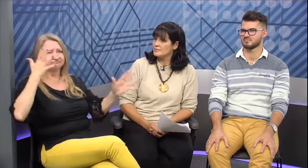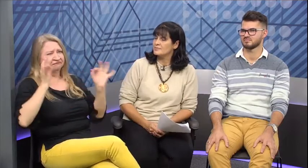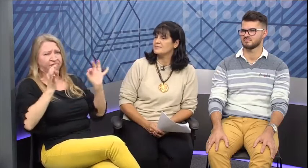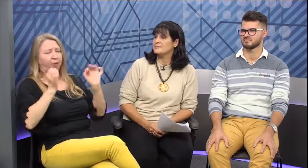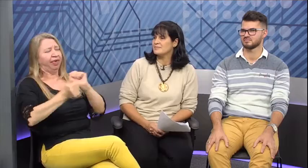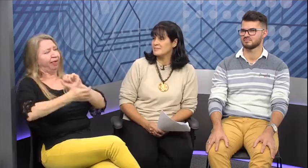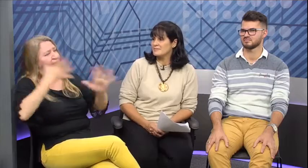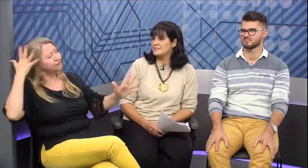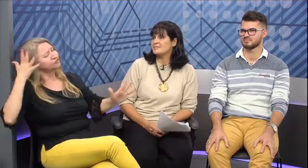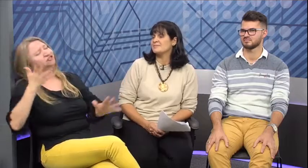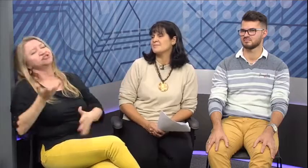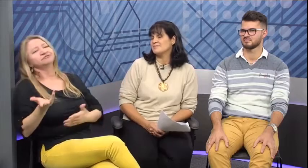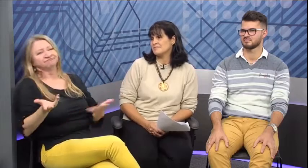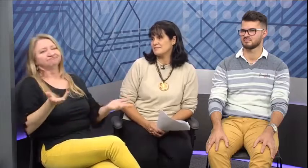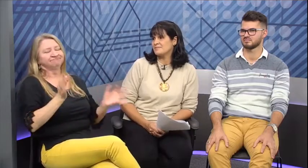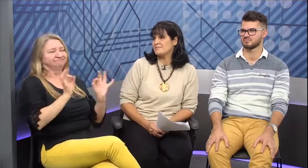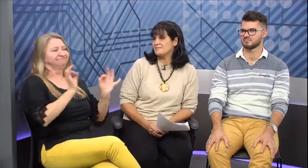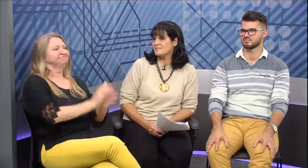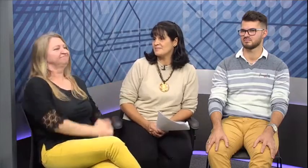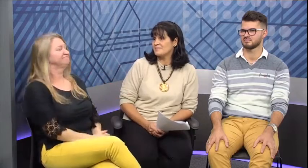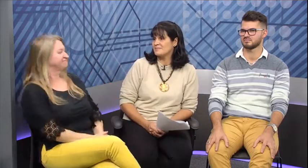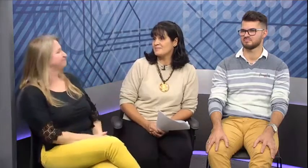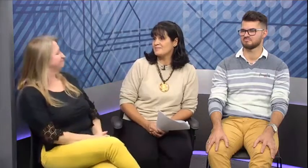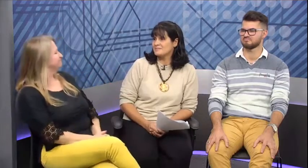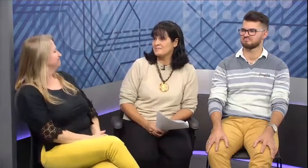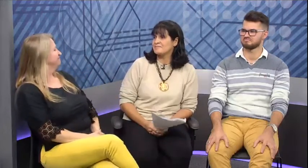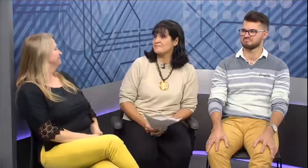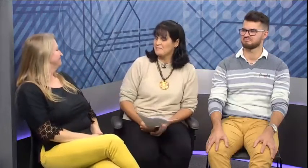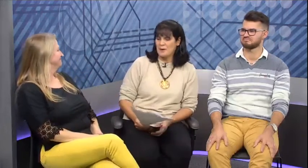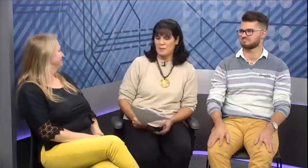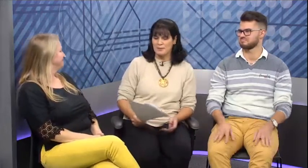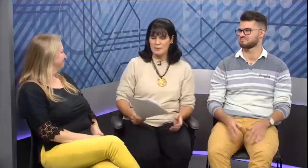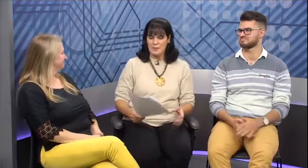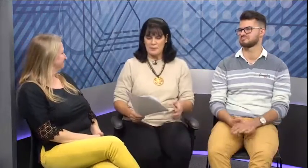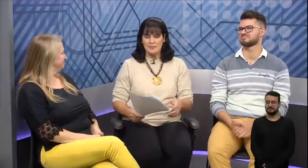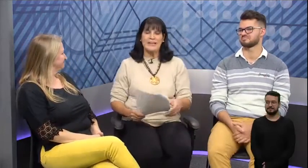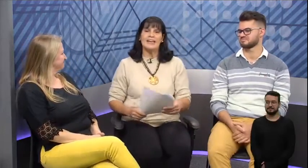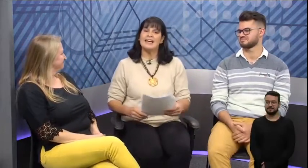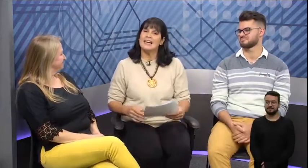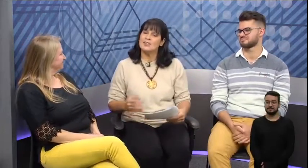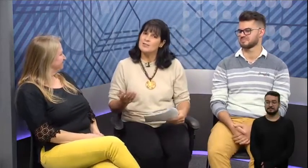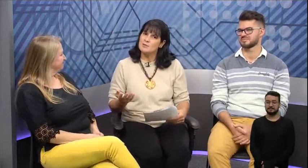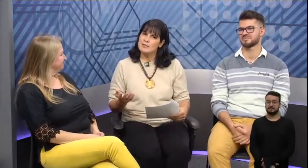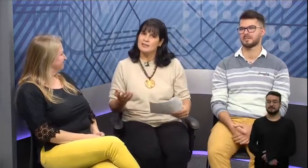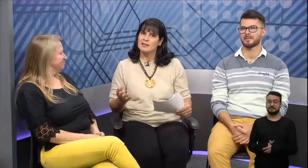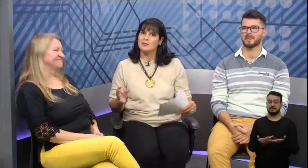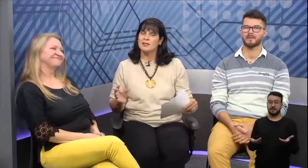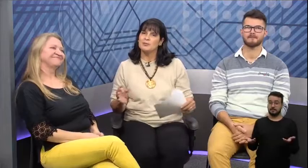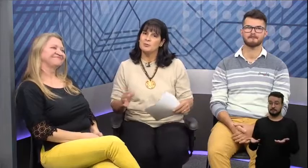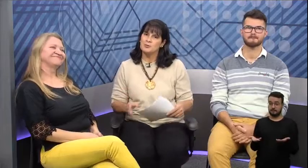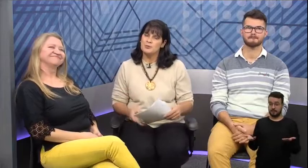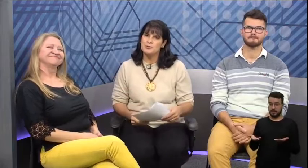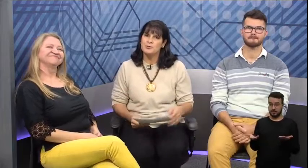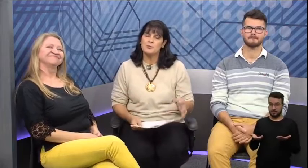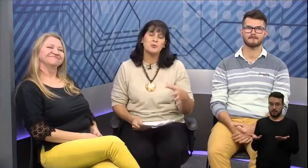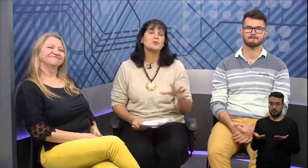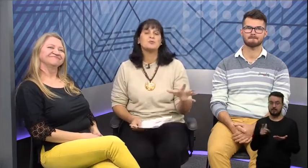né, fluente em Libras, mas foi assim. Muito bom. E aí nós vamos, então, indo para o último